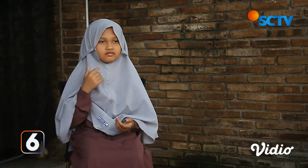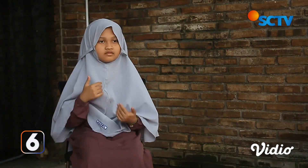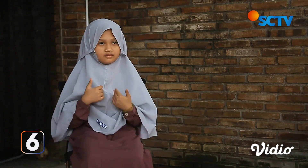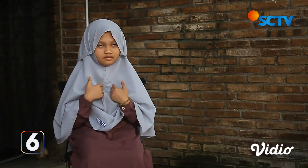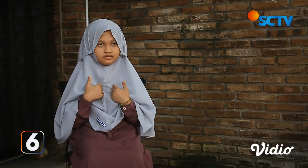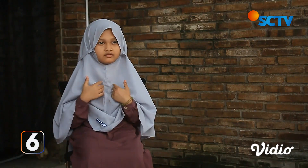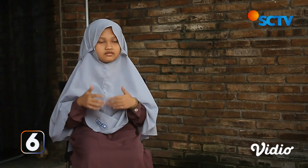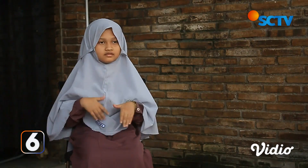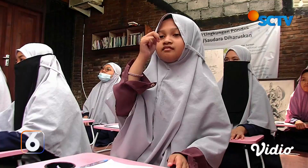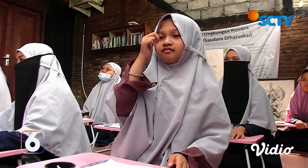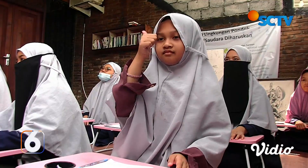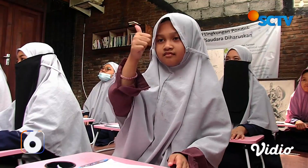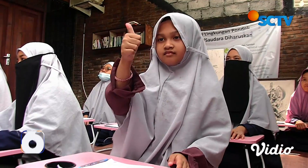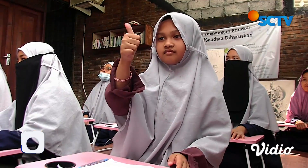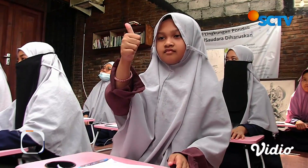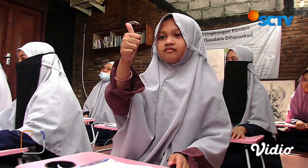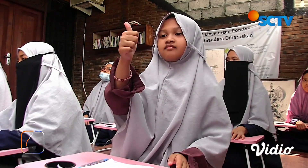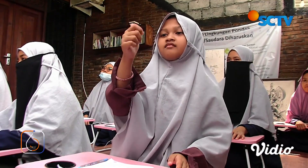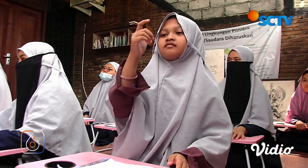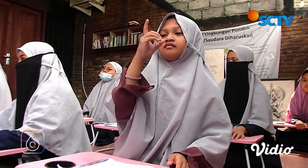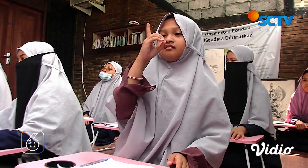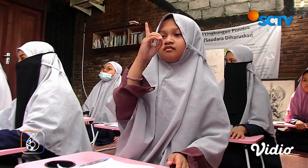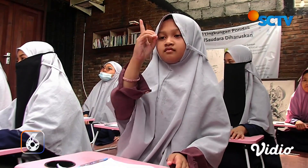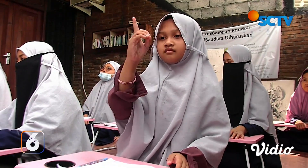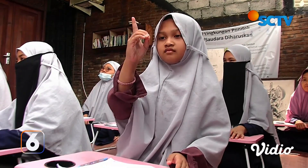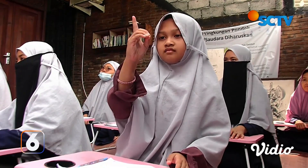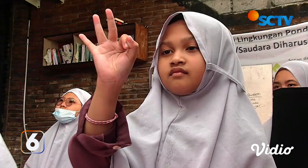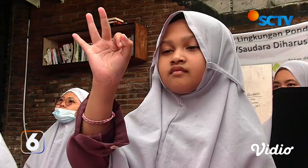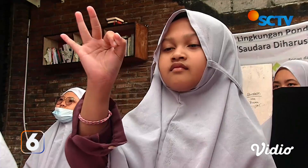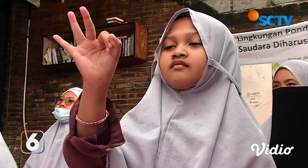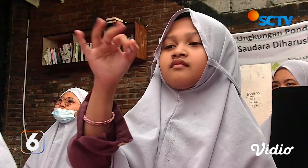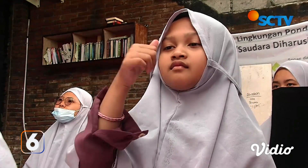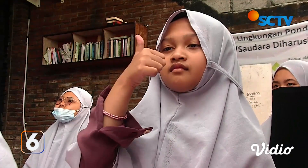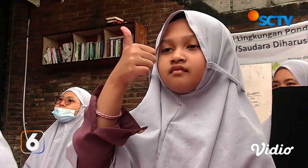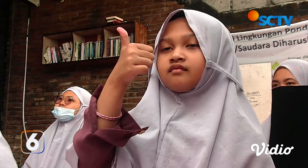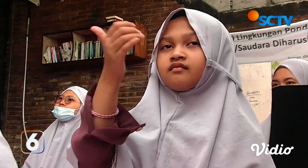Saya senang di sini ada banyak teman tuli.